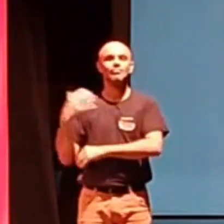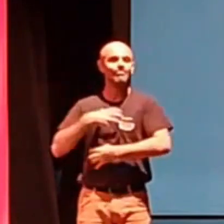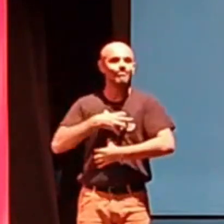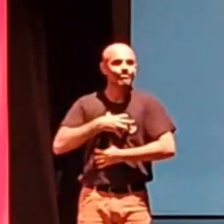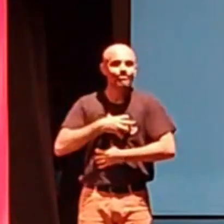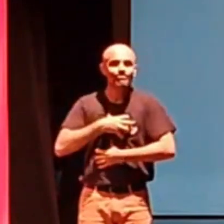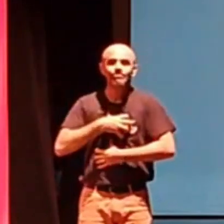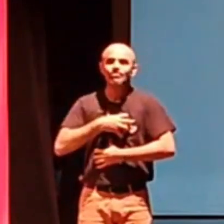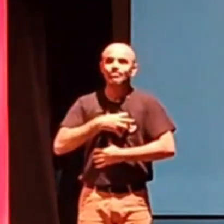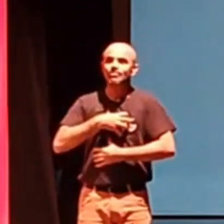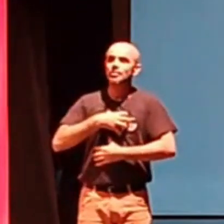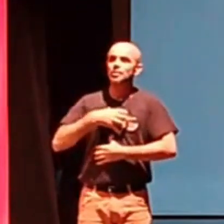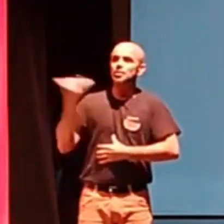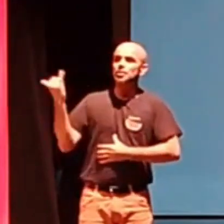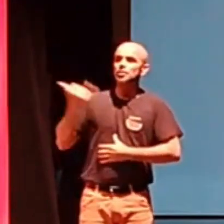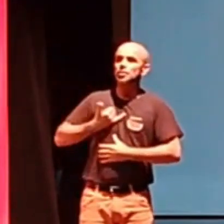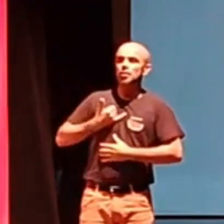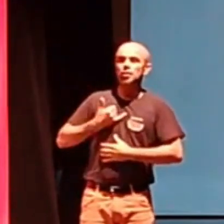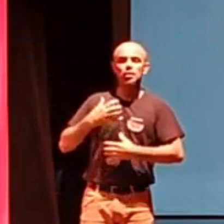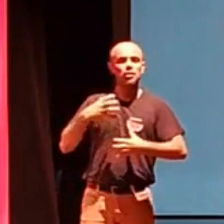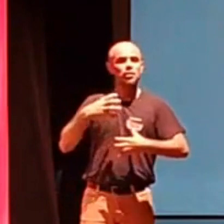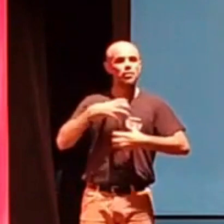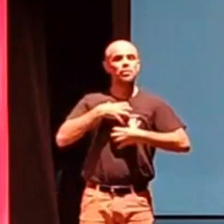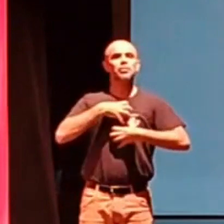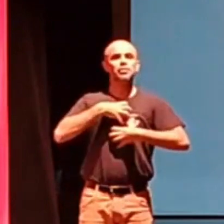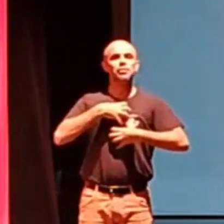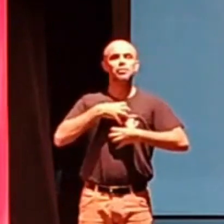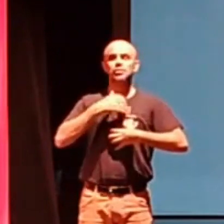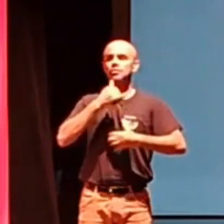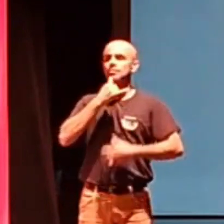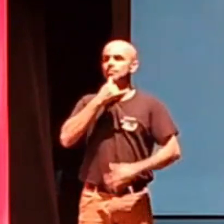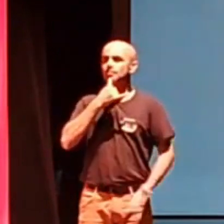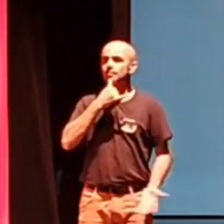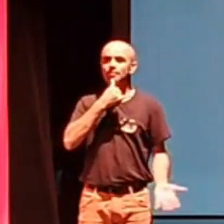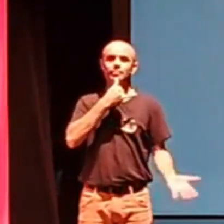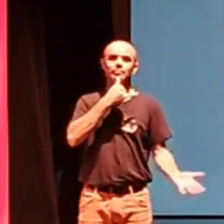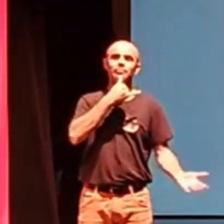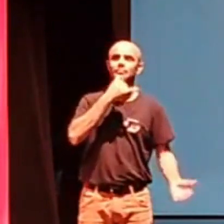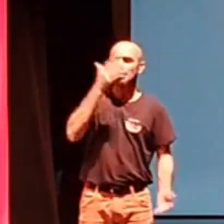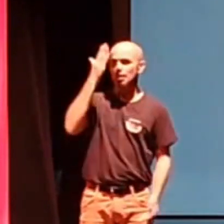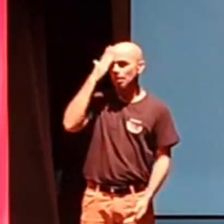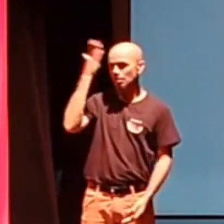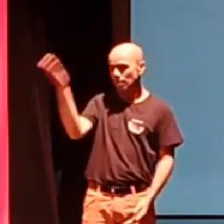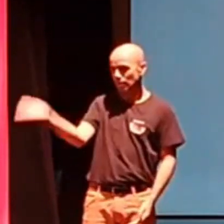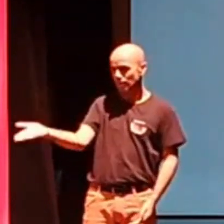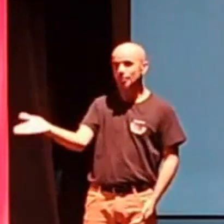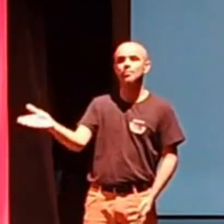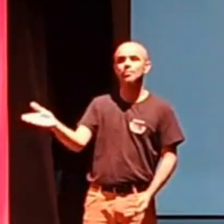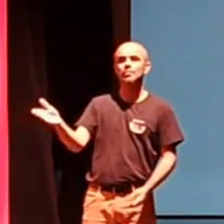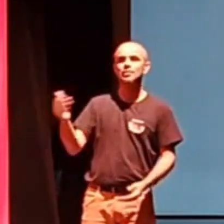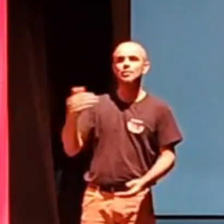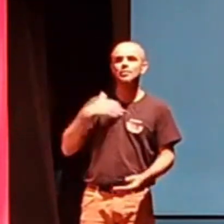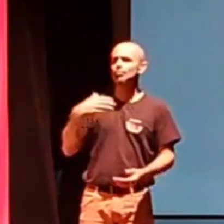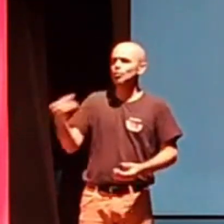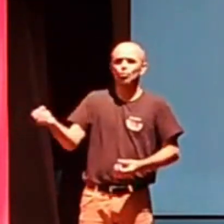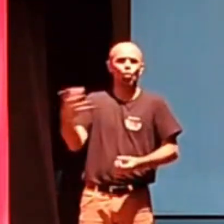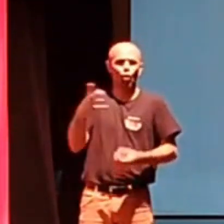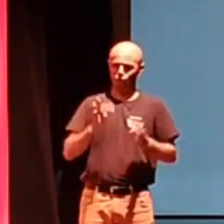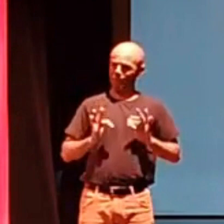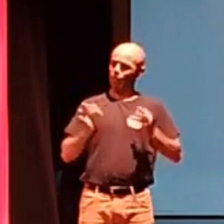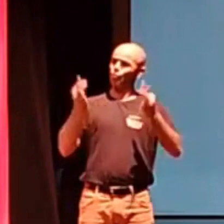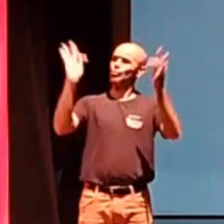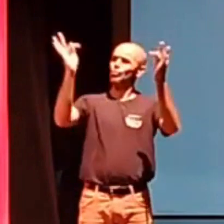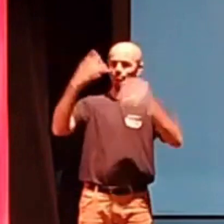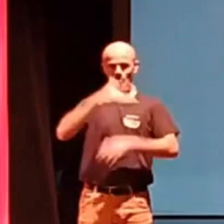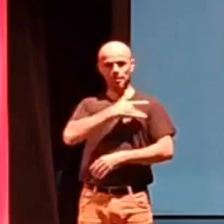ficou, eu quando soube dessa história, a gente fica muito triste em saber que ainda, com toda a modernidade que existe dentro